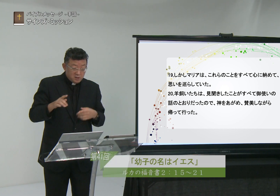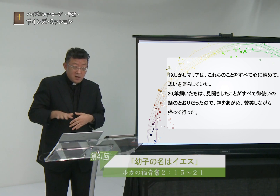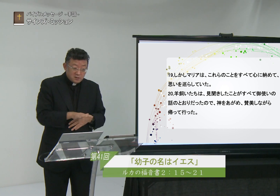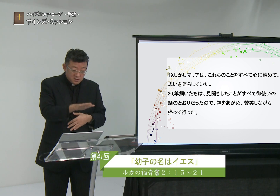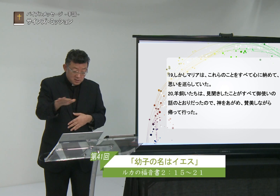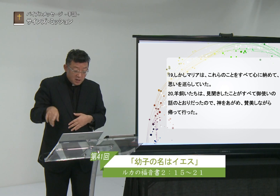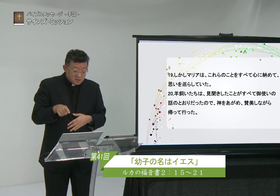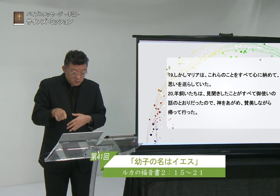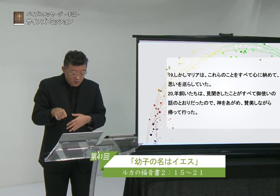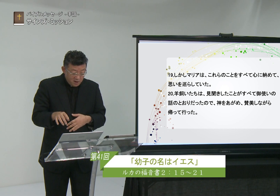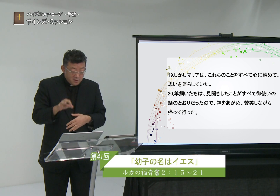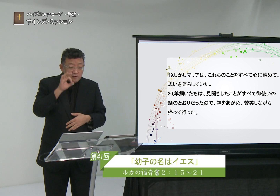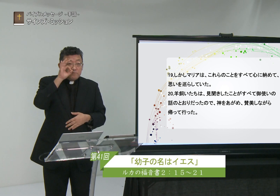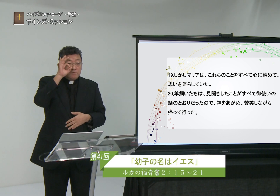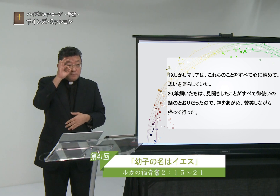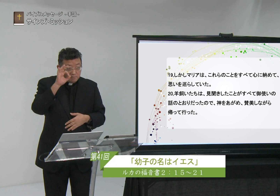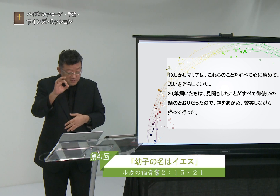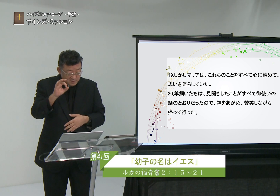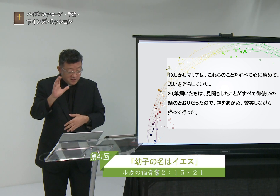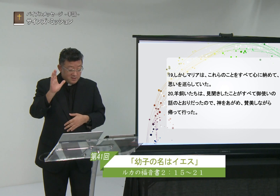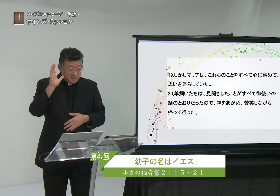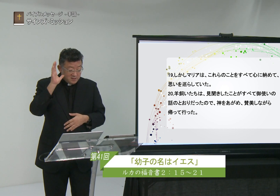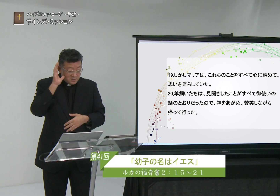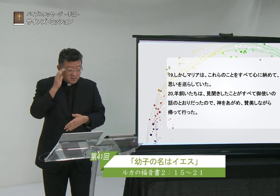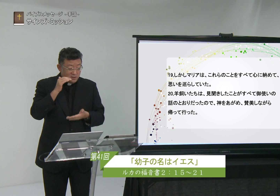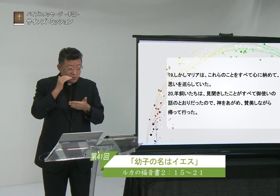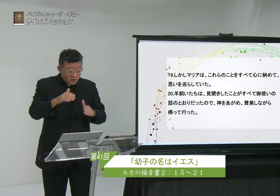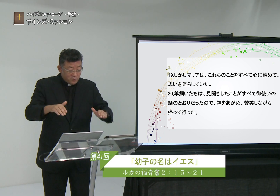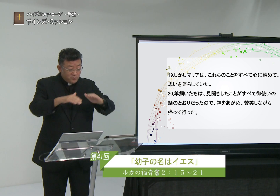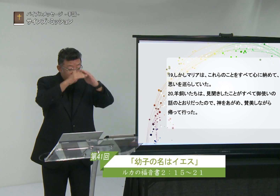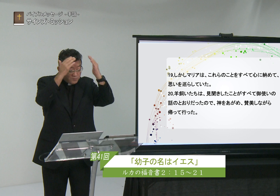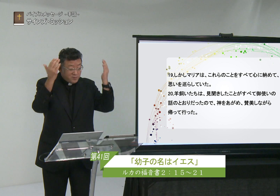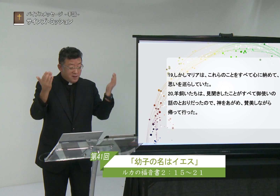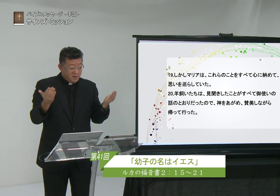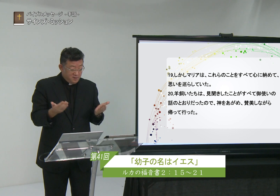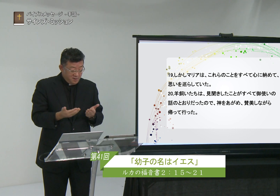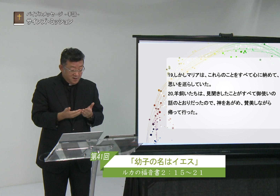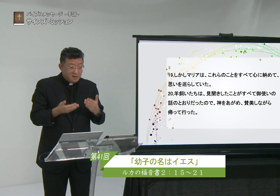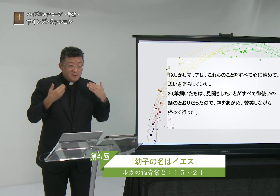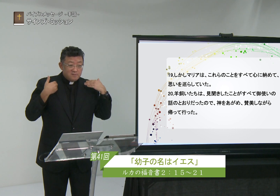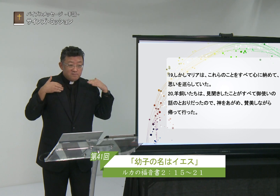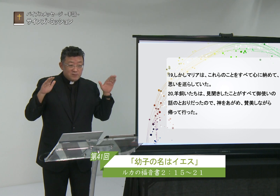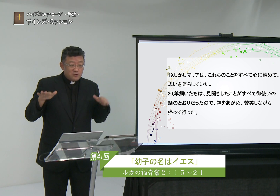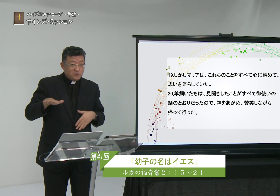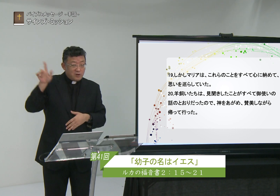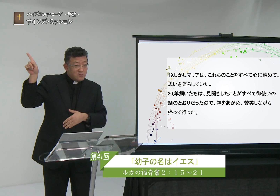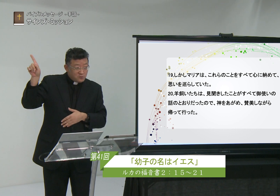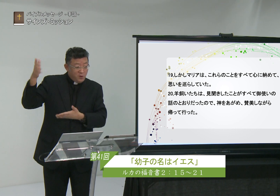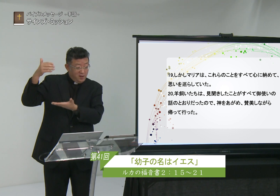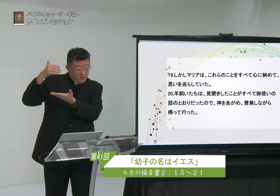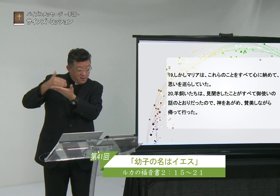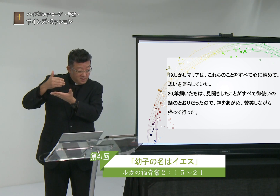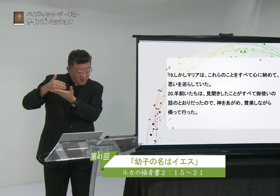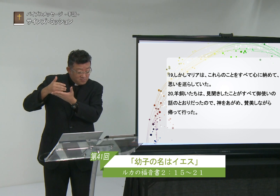て思いを巡らしていた羊飼いたちは見聞きしたことが全て